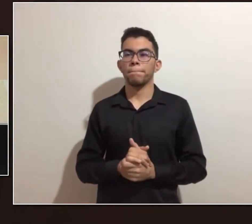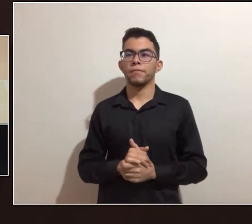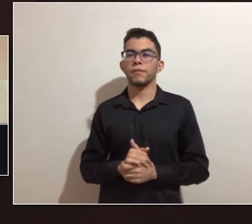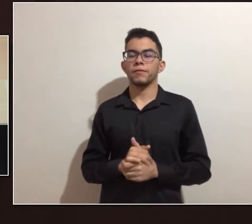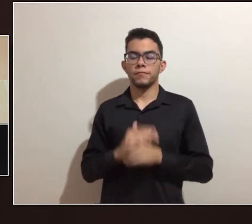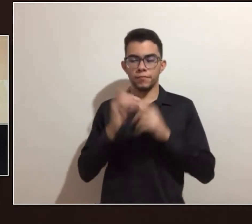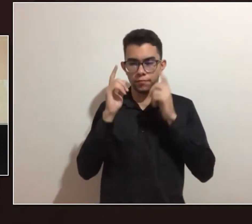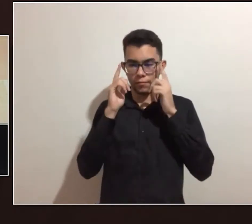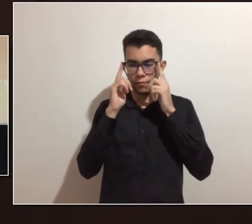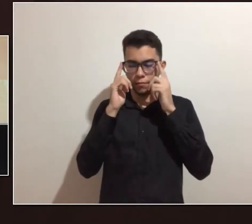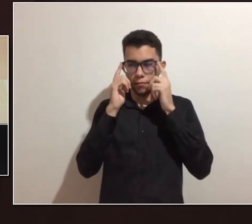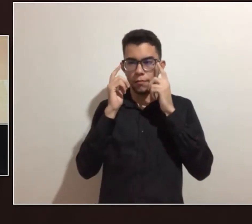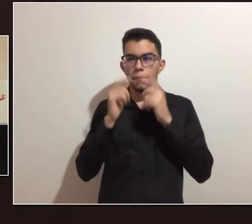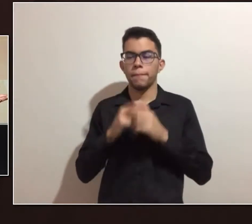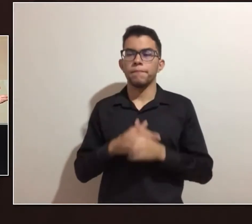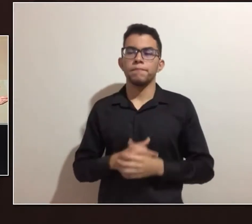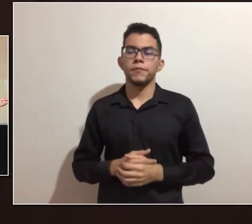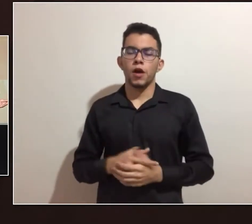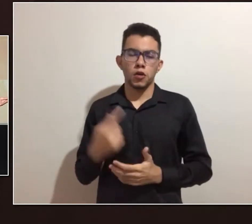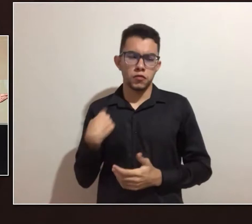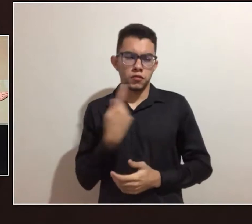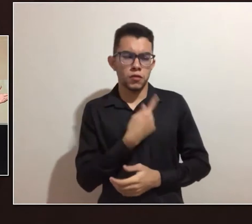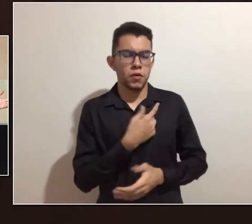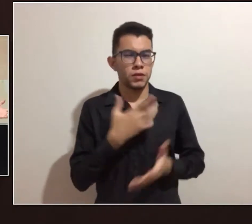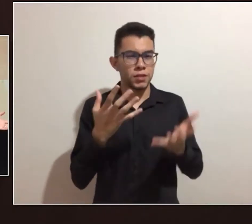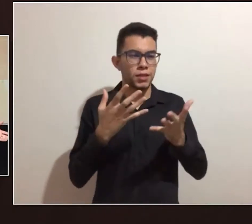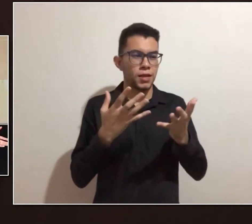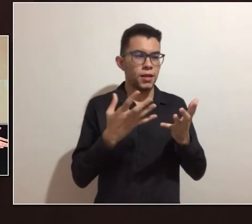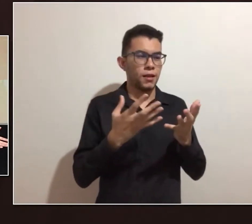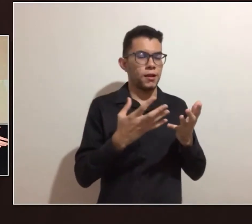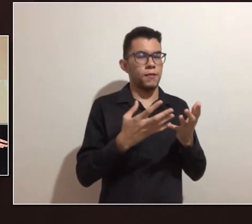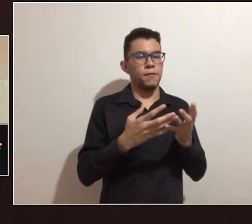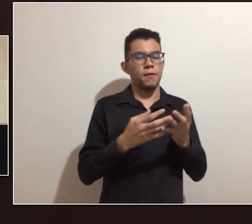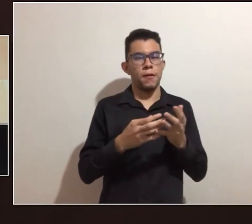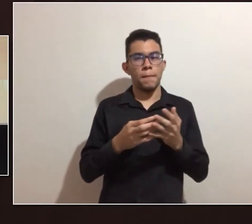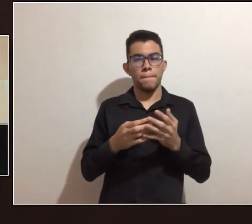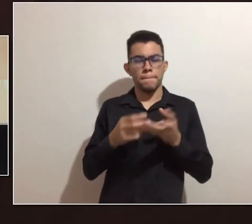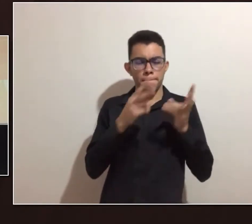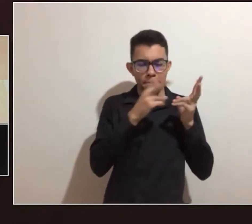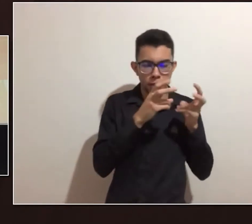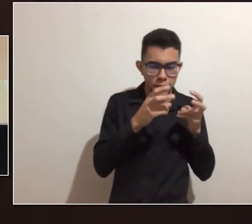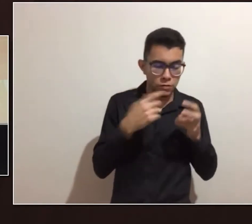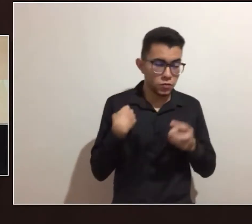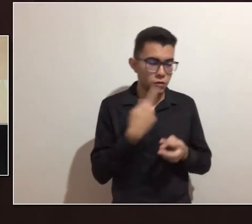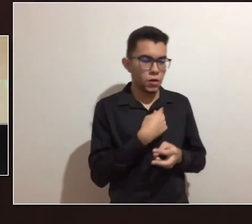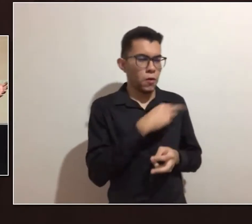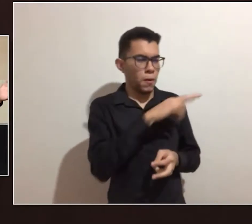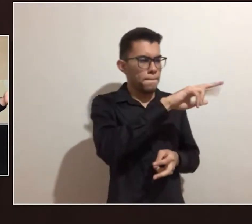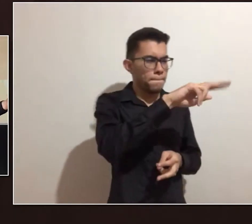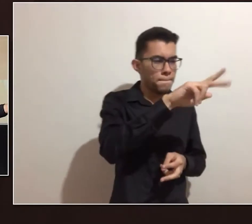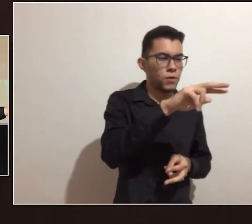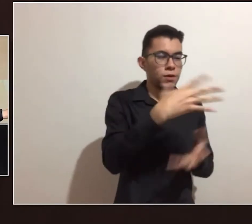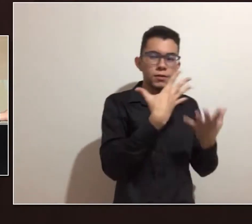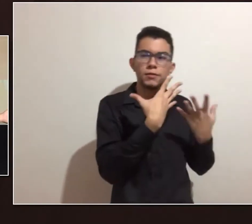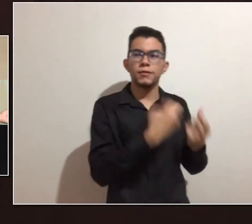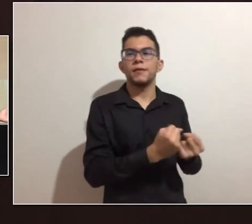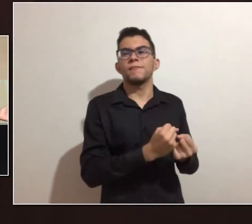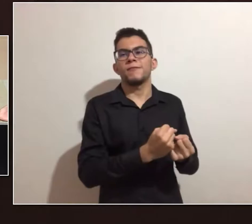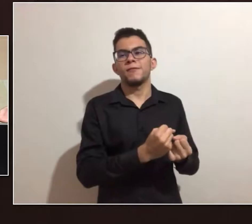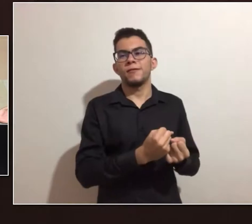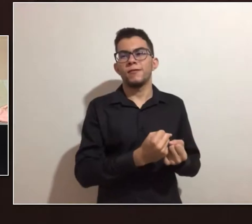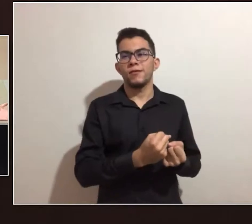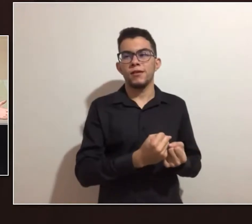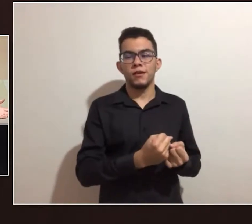as coisas, mas ganhamos tantos irmãos e uma família tão grande, não é isso? Todo canto que a gente vai, nós temos estrutura